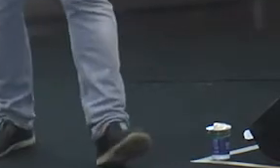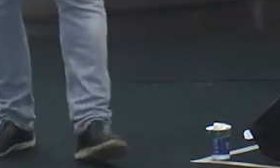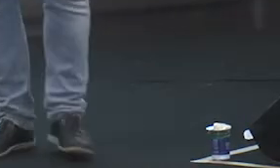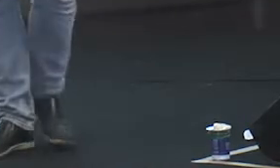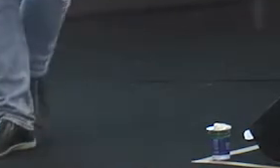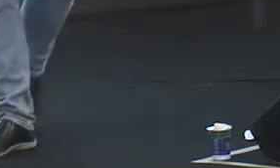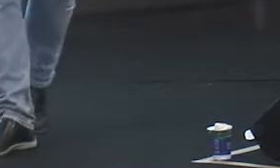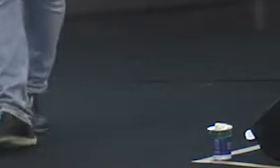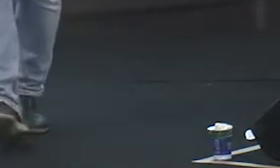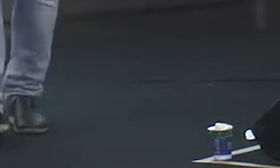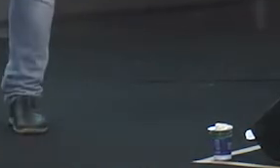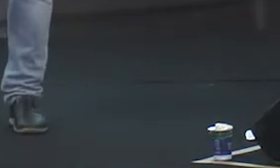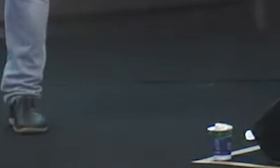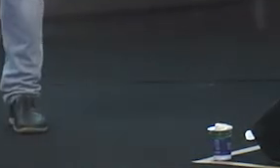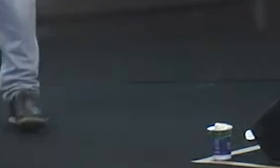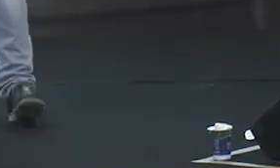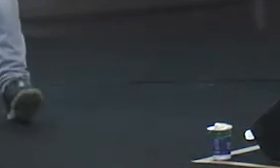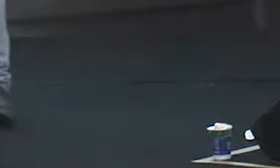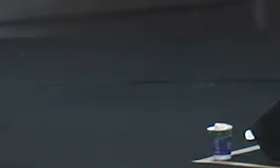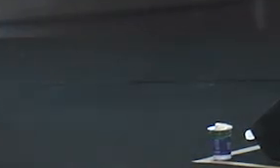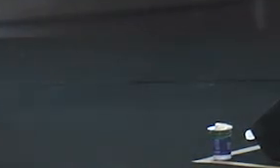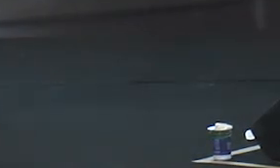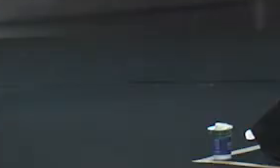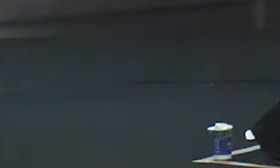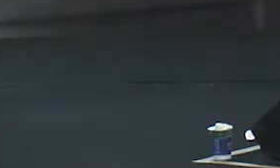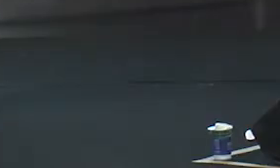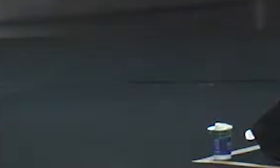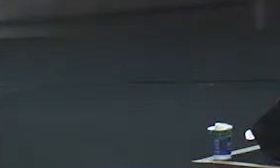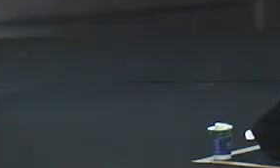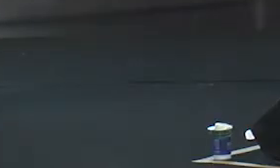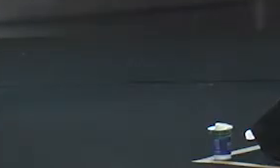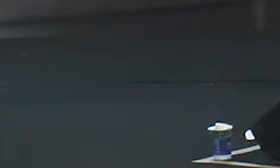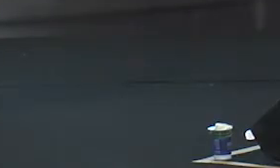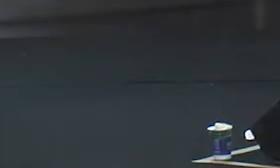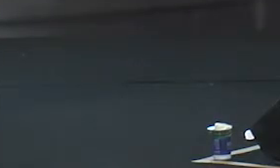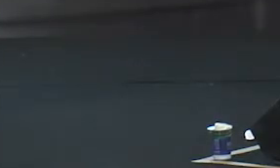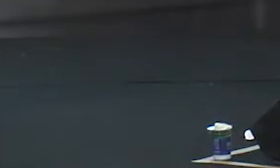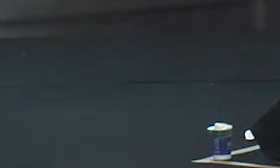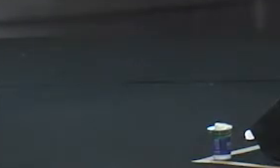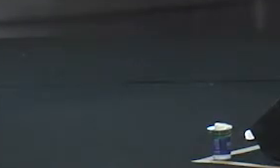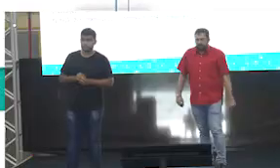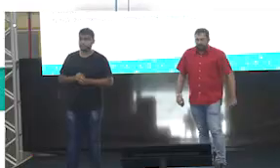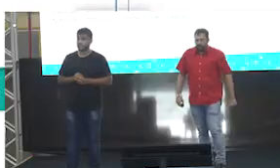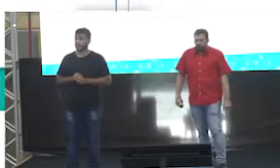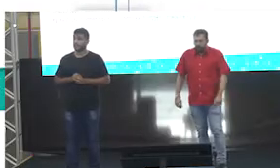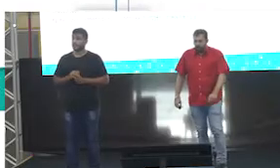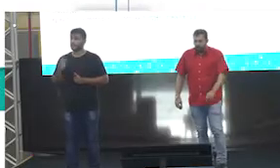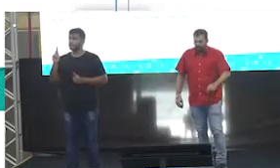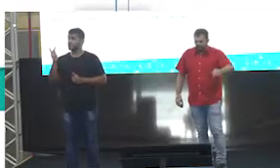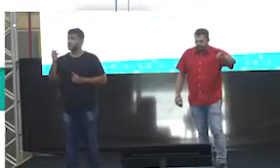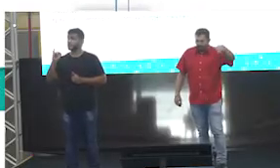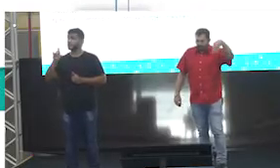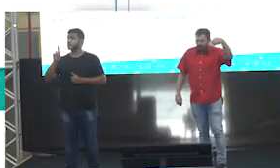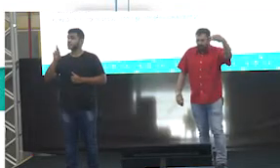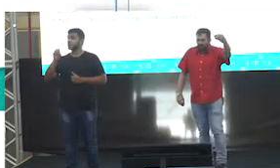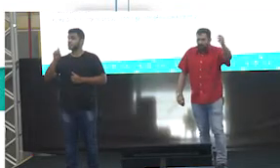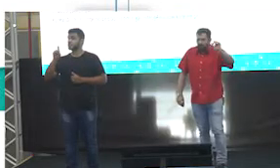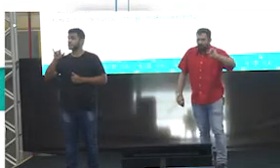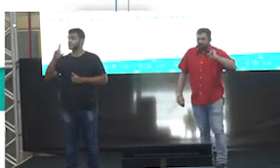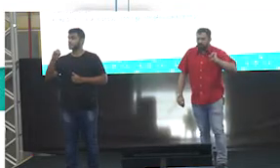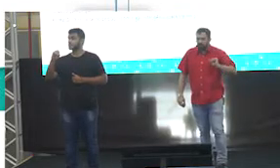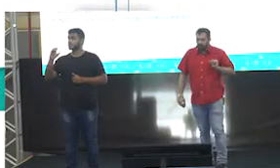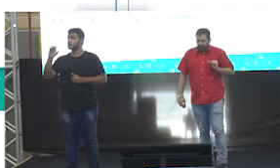certo? Bem bacana. Vamos lá. Ele diz que o hidróxido de sódio é o principal componente e